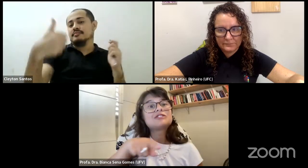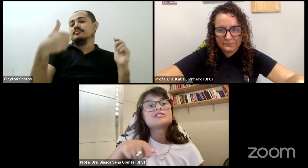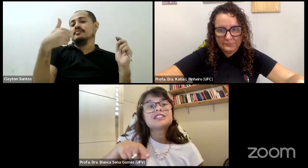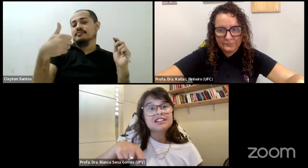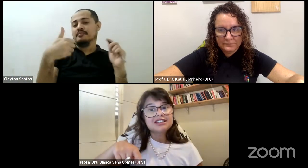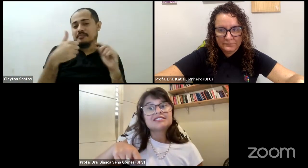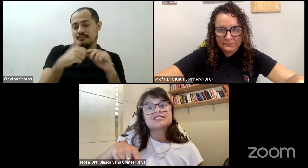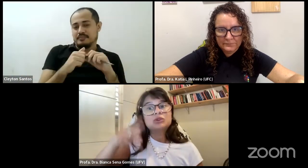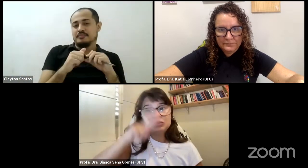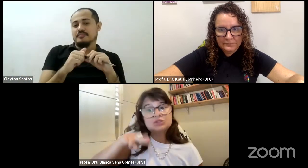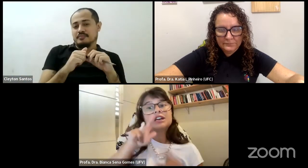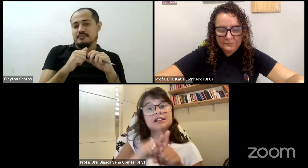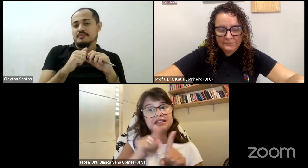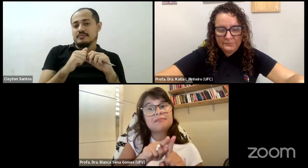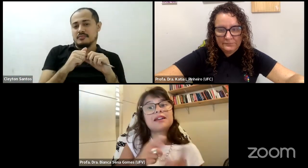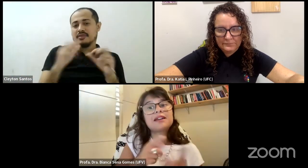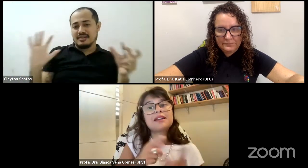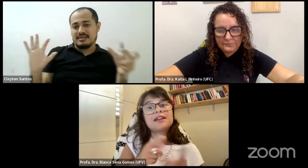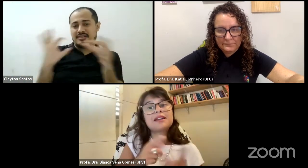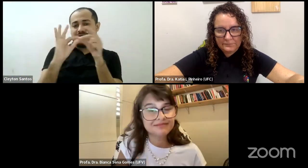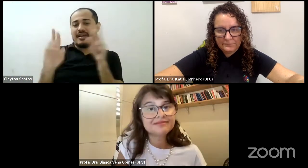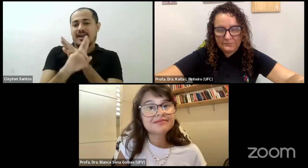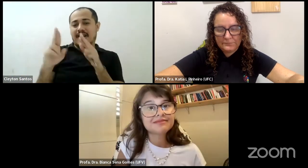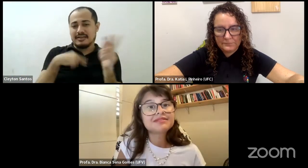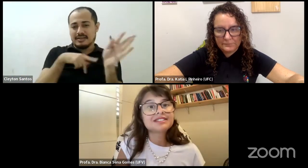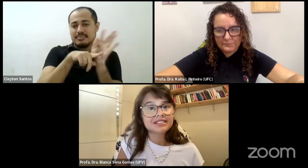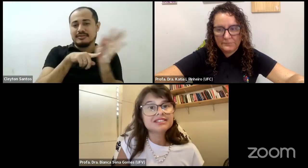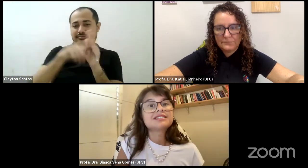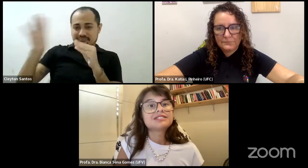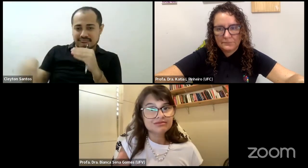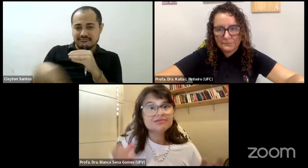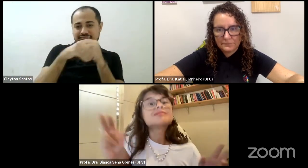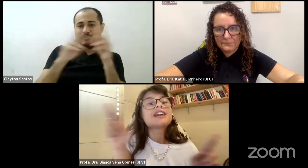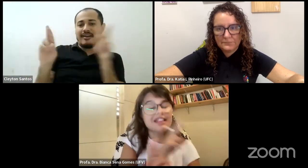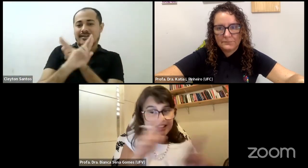né, dessa parte fonológica que pode auxiliar no seu trabalho para você